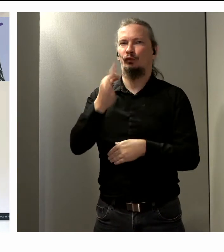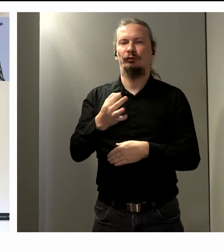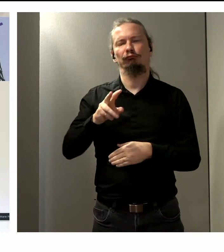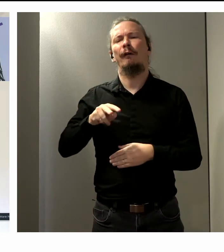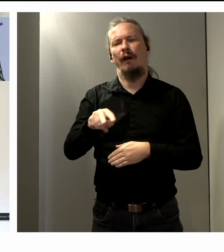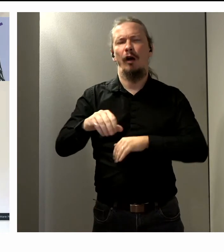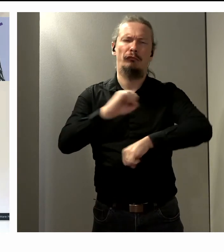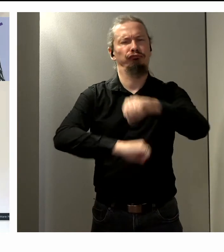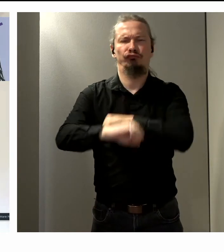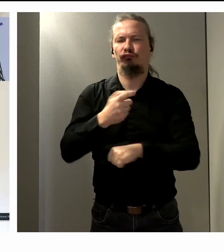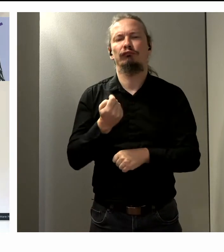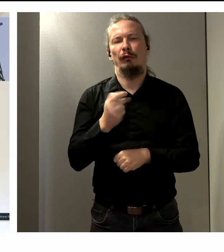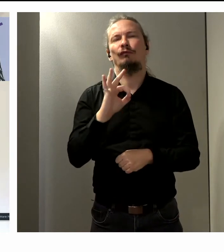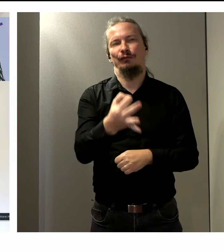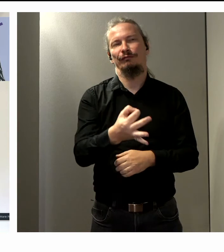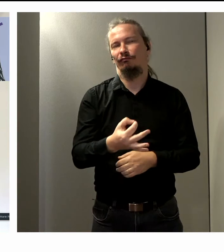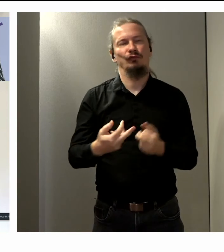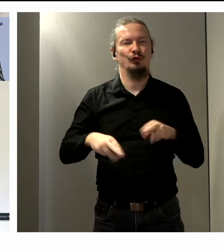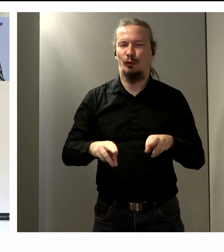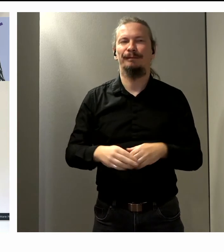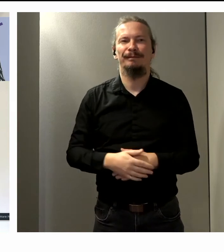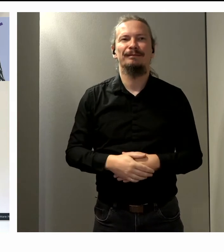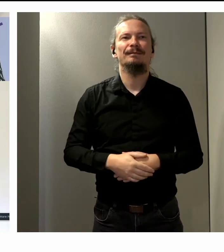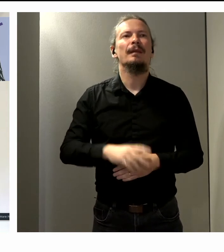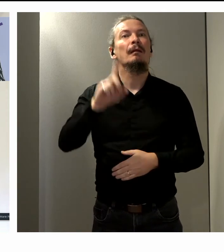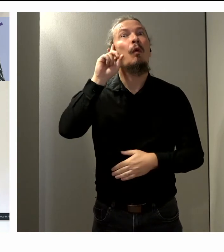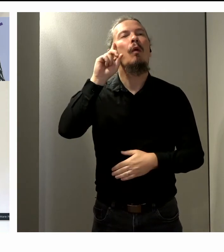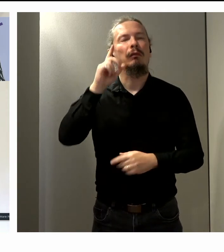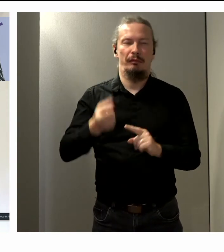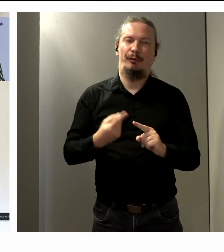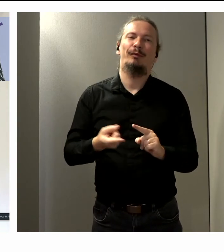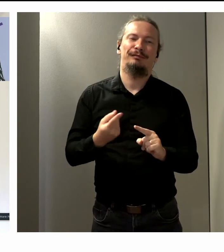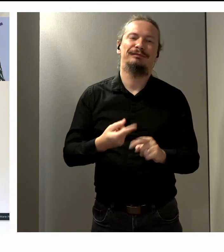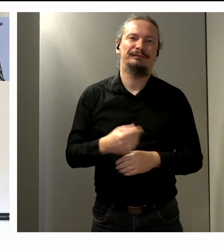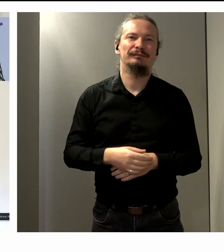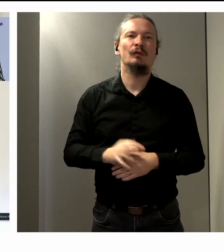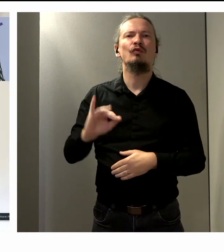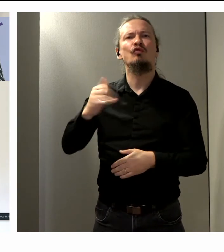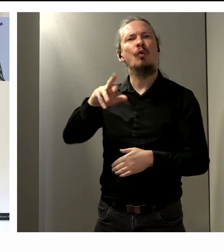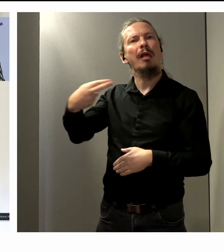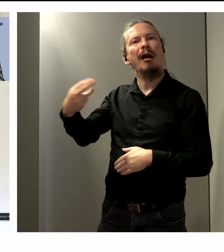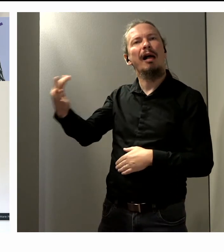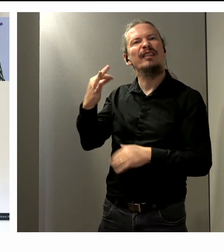saisir, je n'en doute pas, prochainement. Parce que c'est une question importante. Effectivement, comme Julien l'a dit,